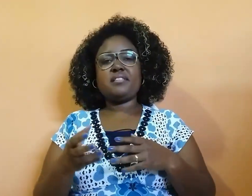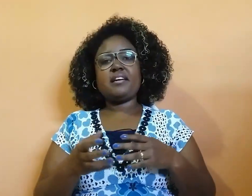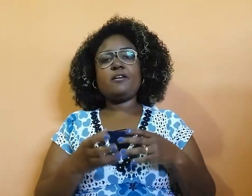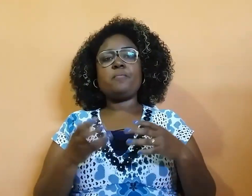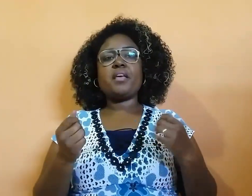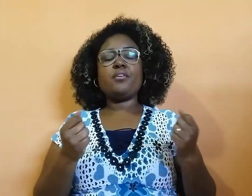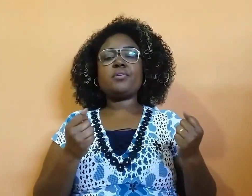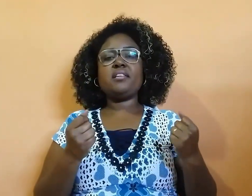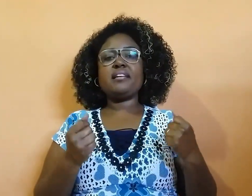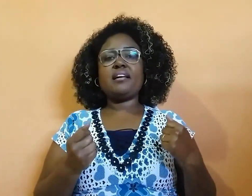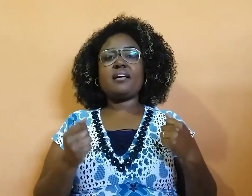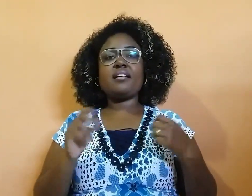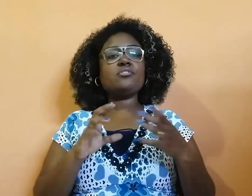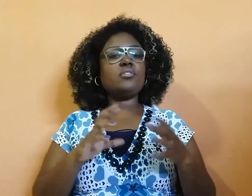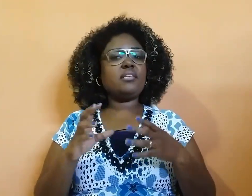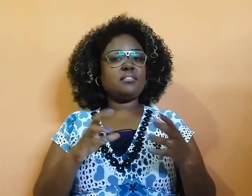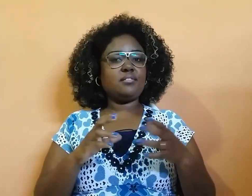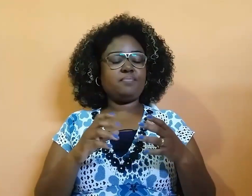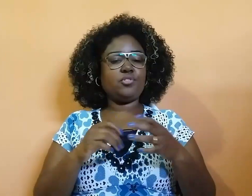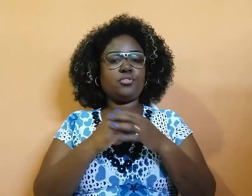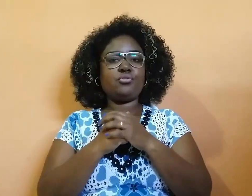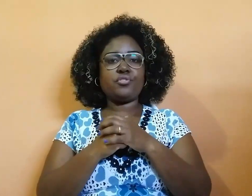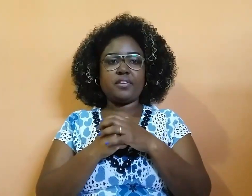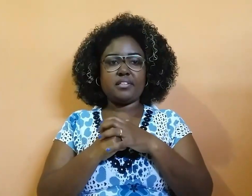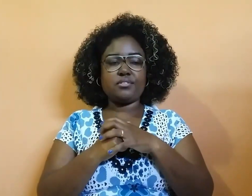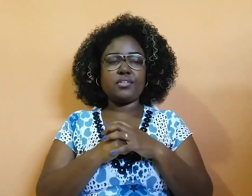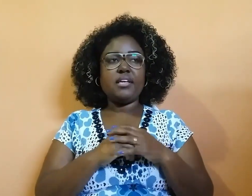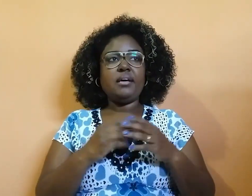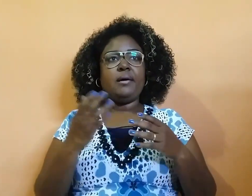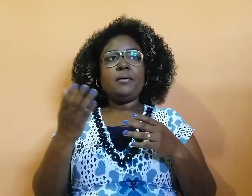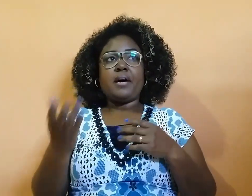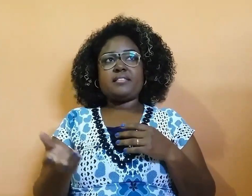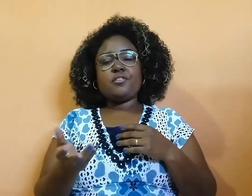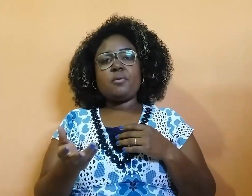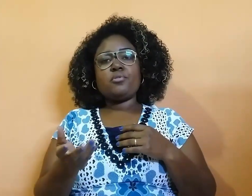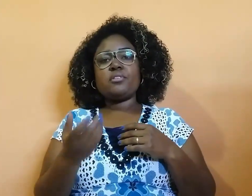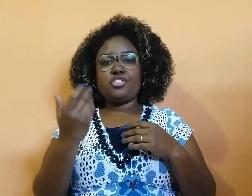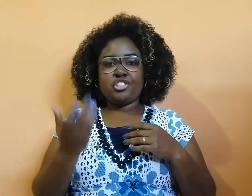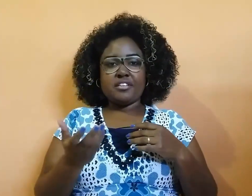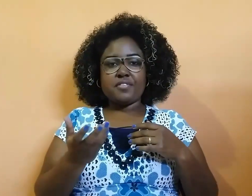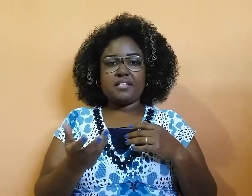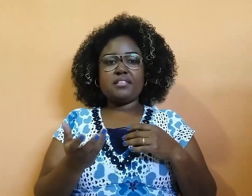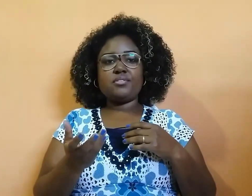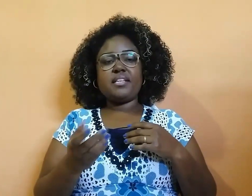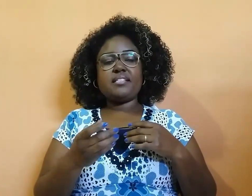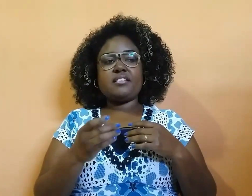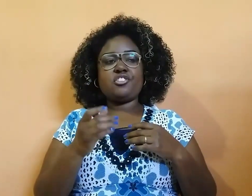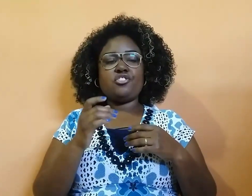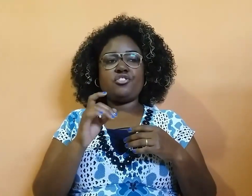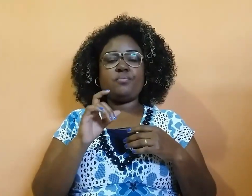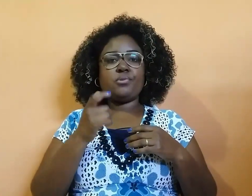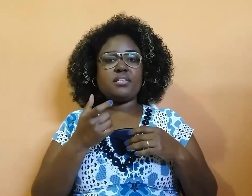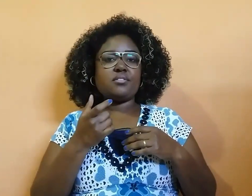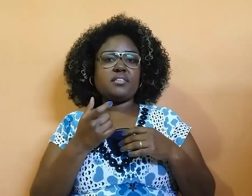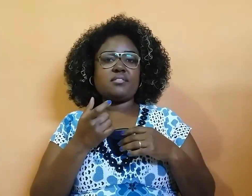é o que dá a internação do que eu estou falando assim como quando a gente está falando nessa gente muda a entonação